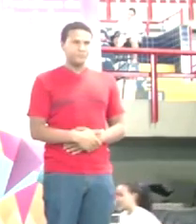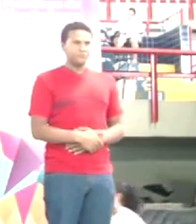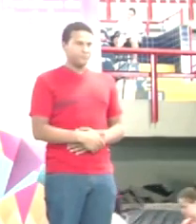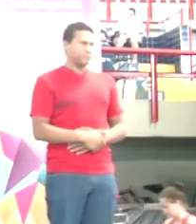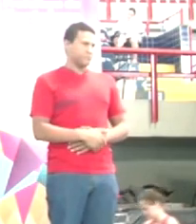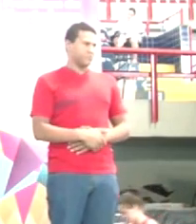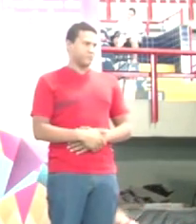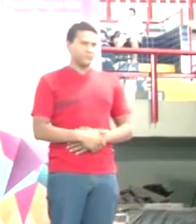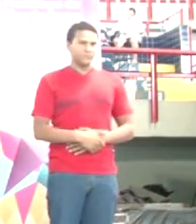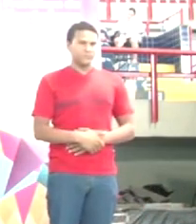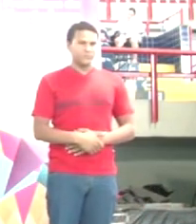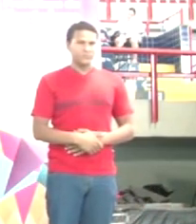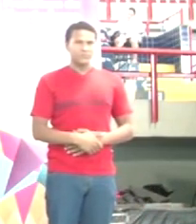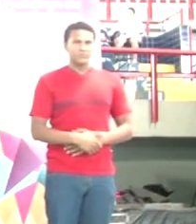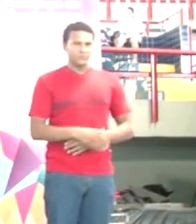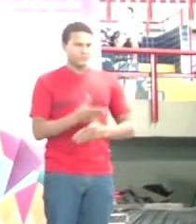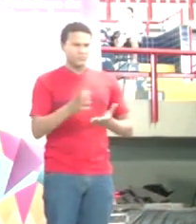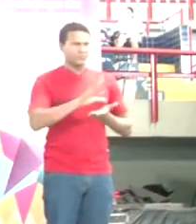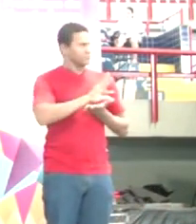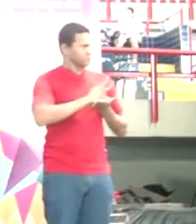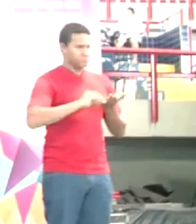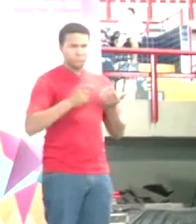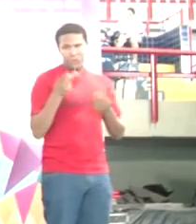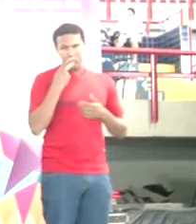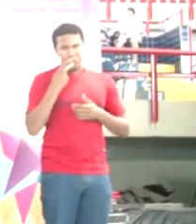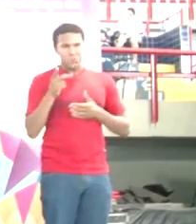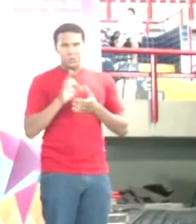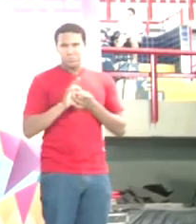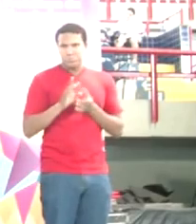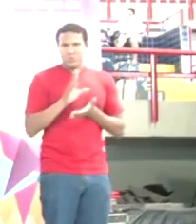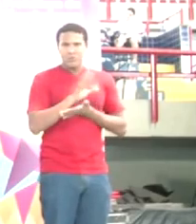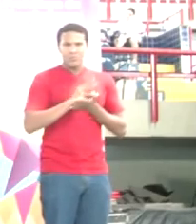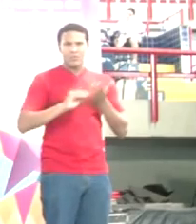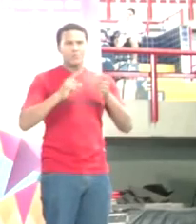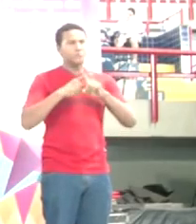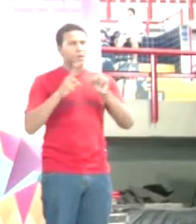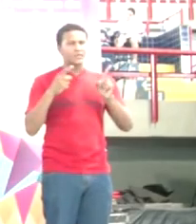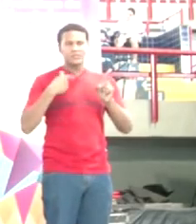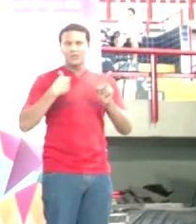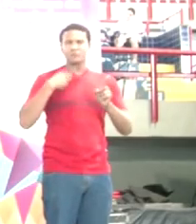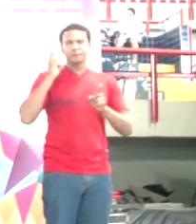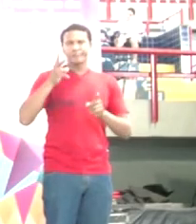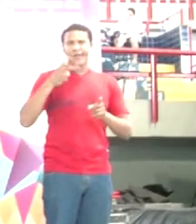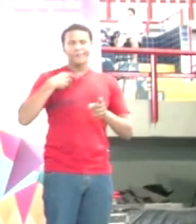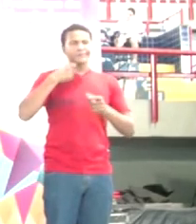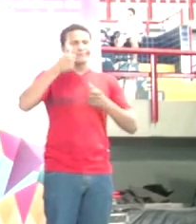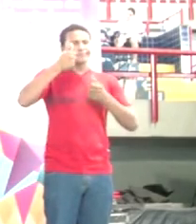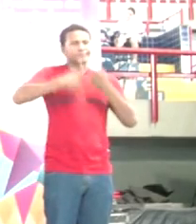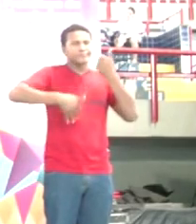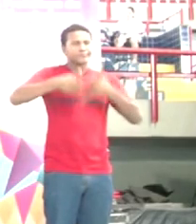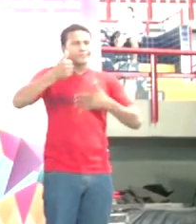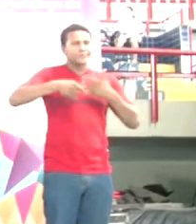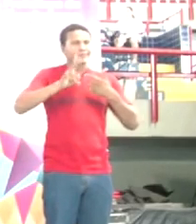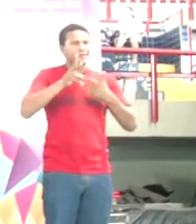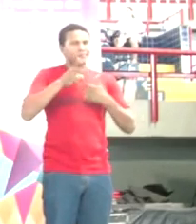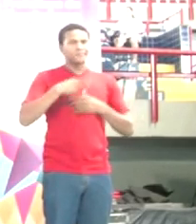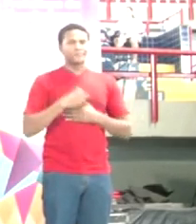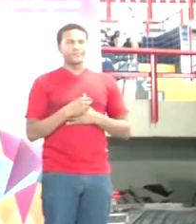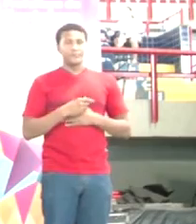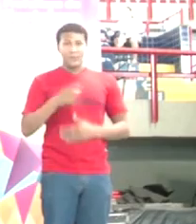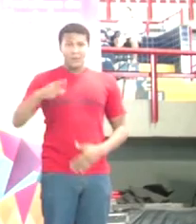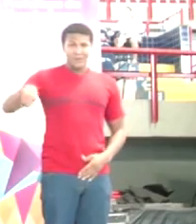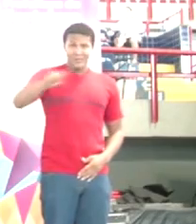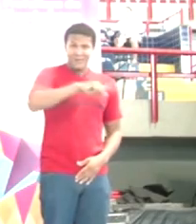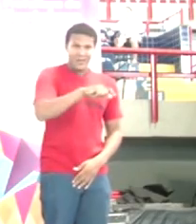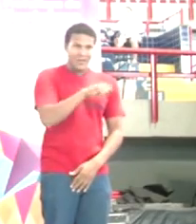Bebês, quando vocês convivem um pouquinho, eu sempre comento isso com os meus alunos, tá? Na idade de vocês, eu